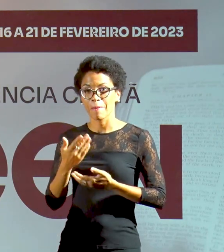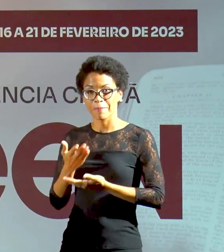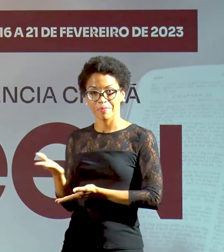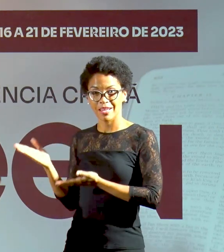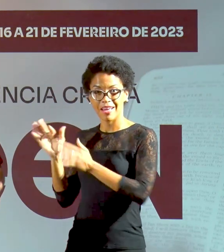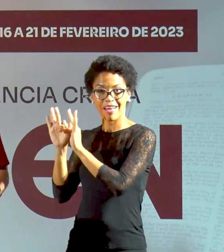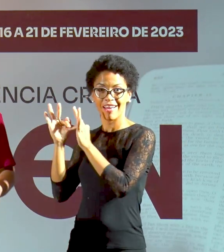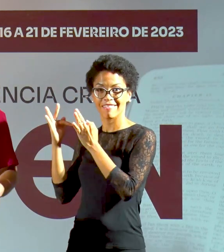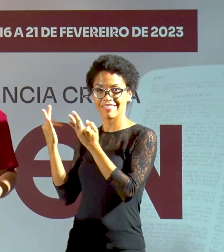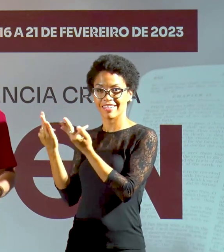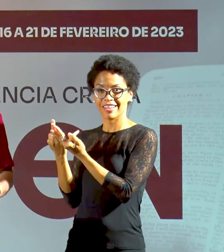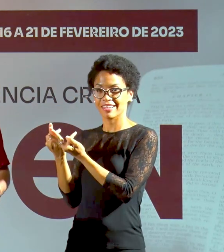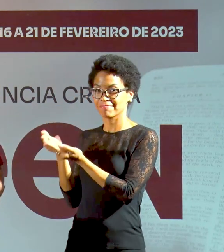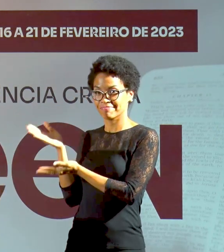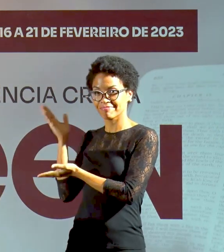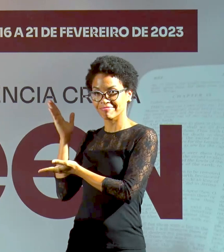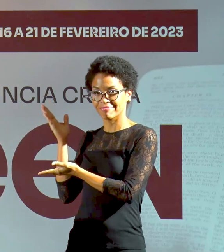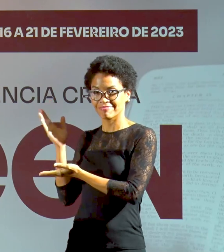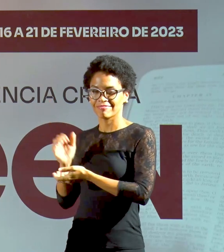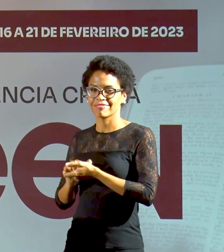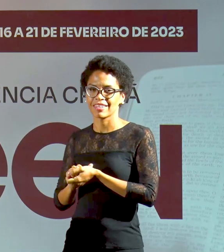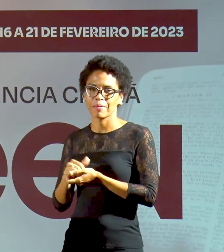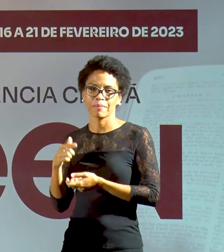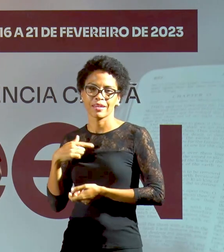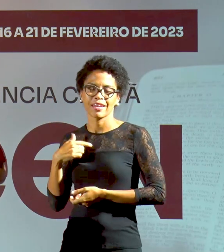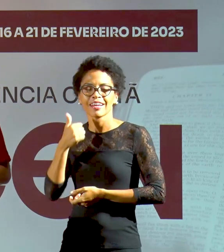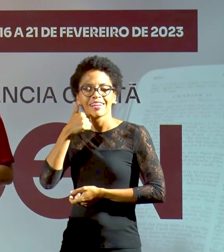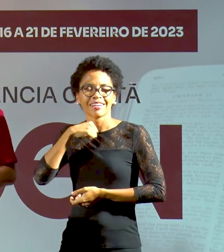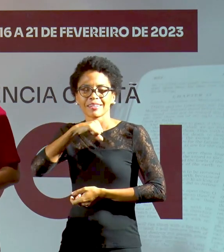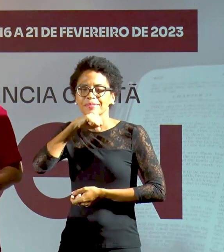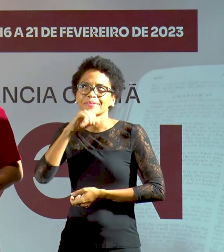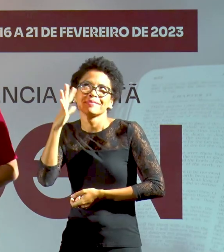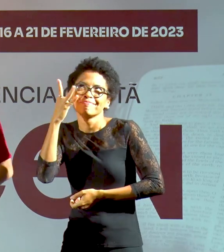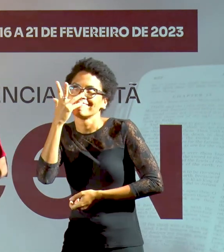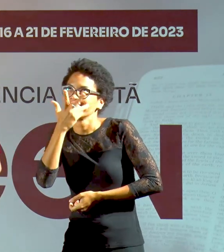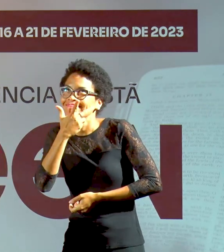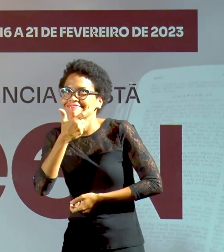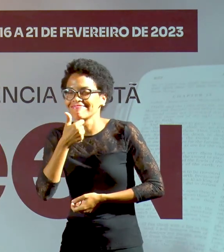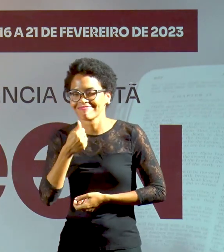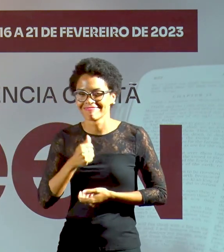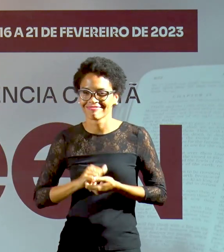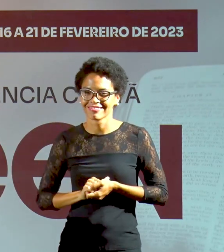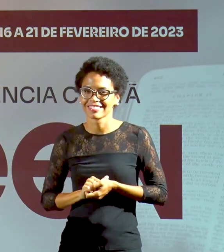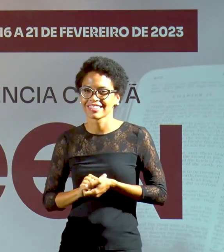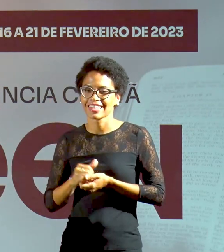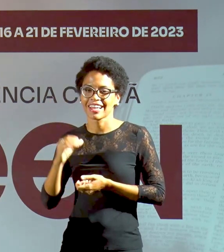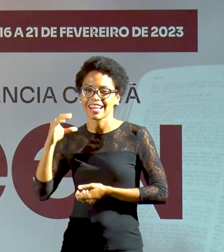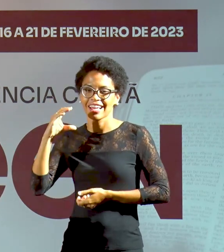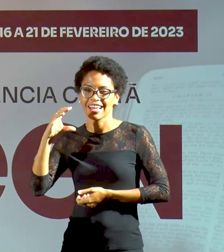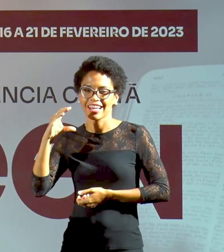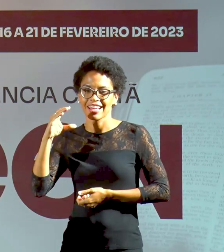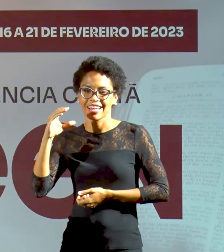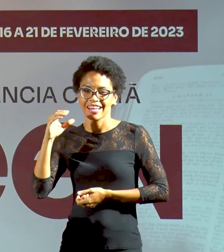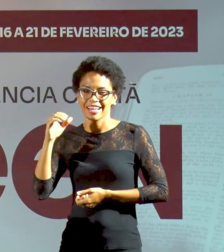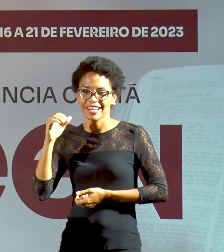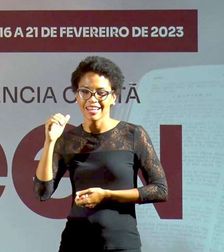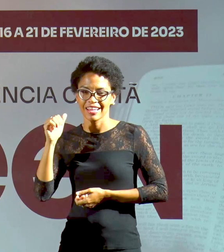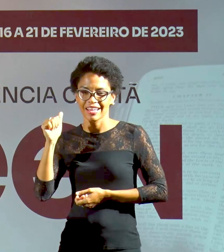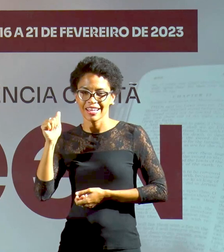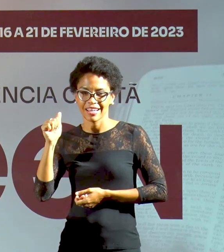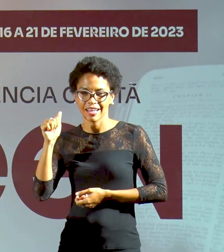tá bom que você tá vendo ali minha esposa é linda Camila minha filhinha